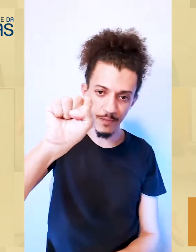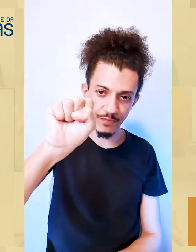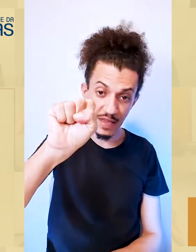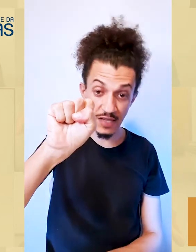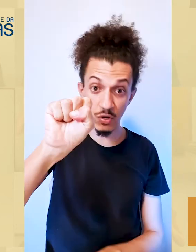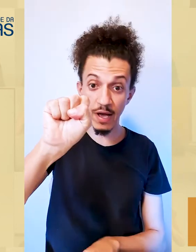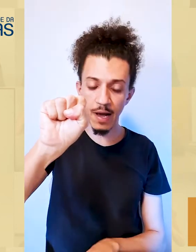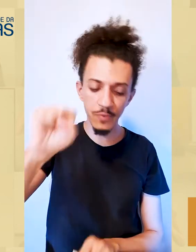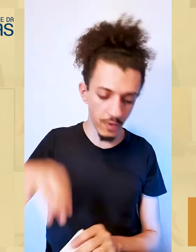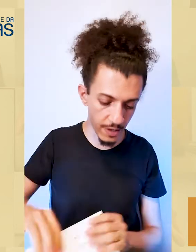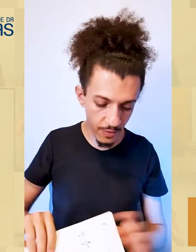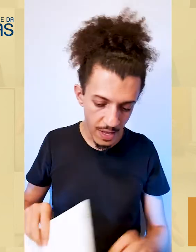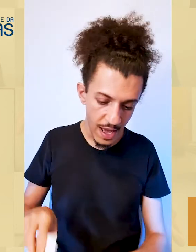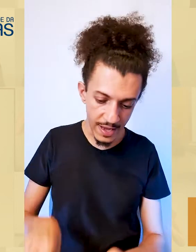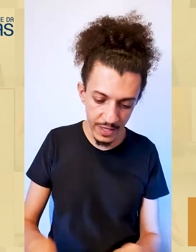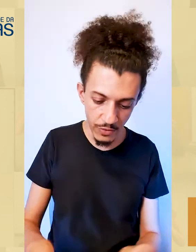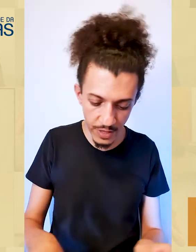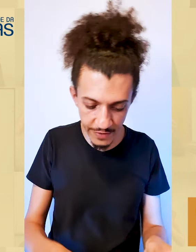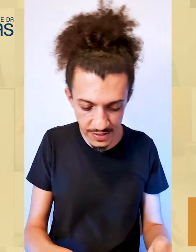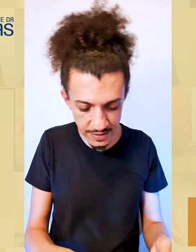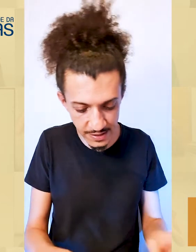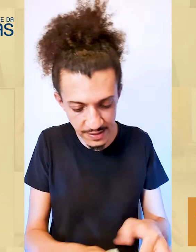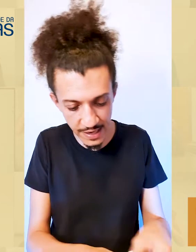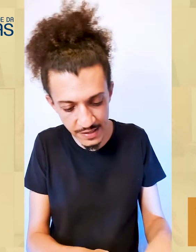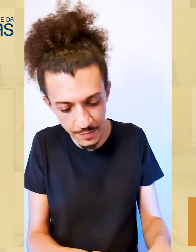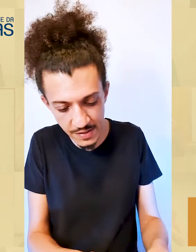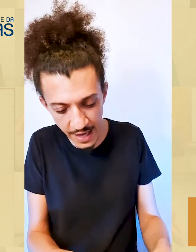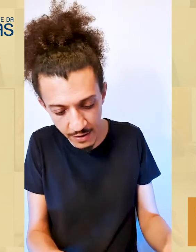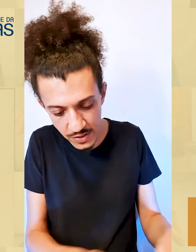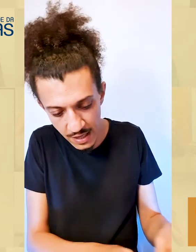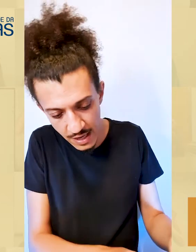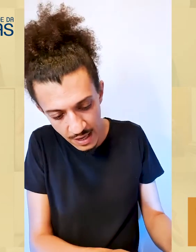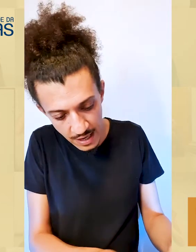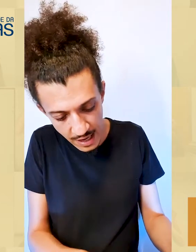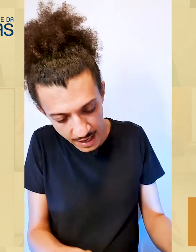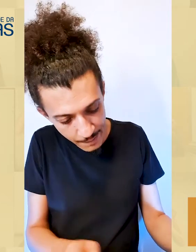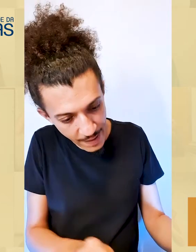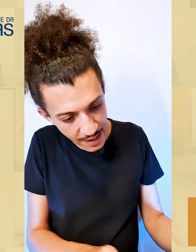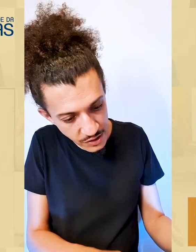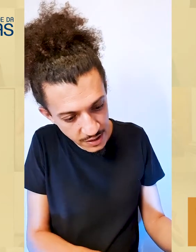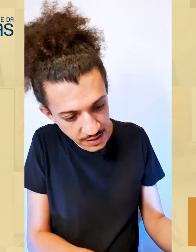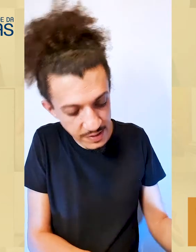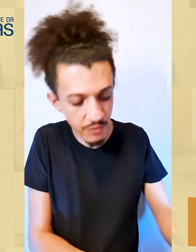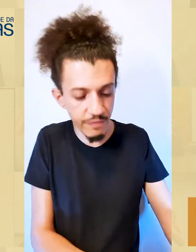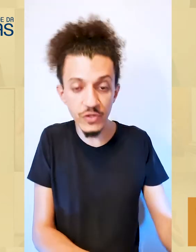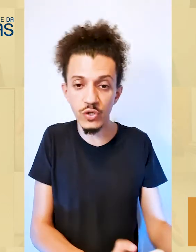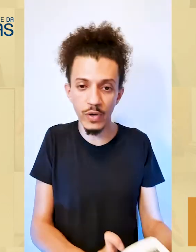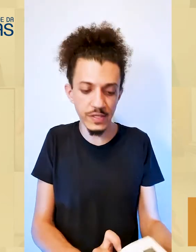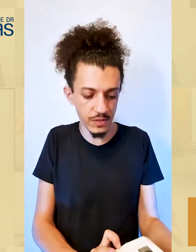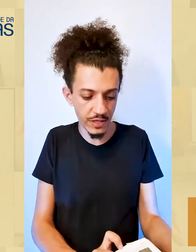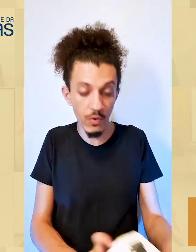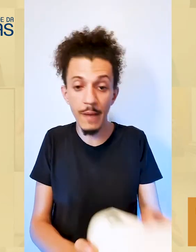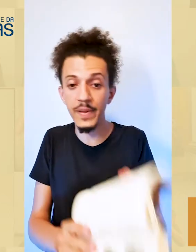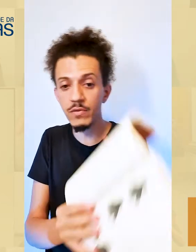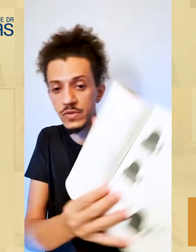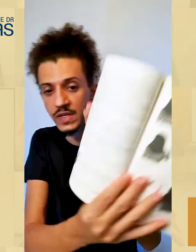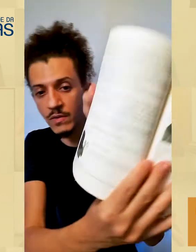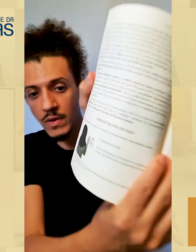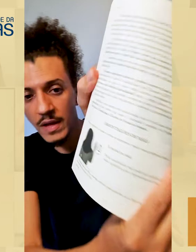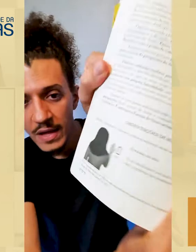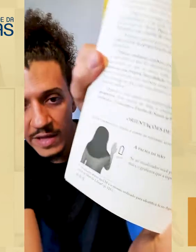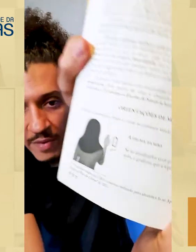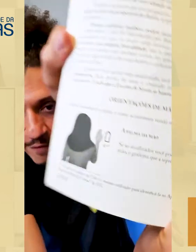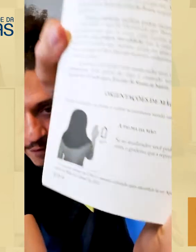aqui. E só recapitulando, aqui no livro Escrita de Sinais Sem Mistérios, lá na página 122, que é o capítulo